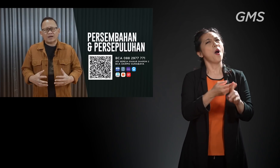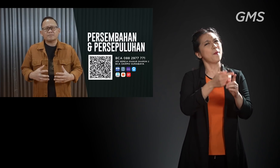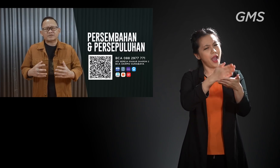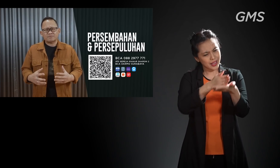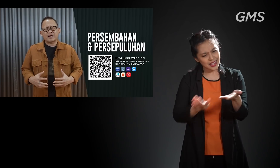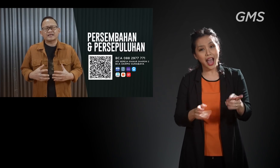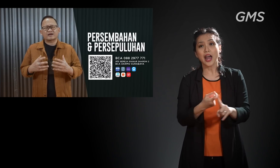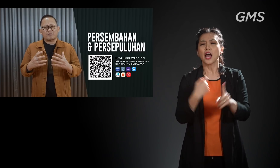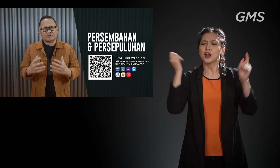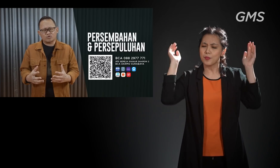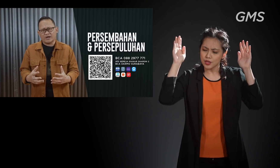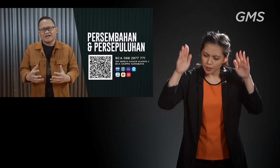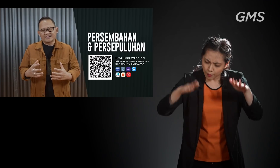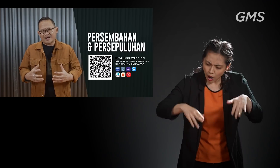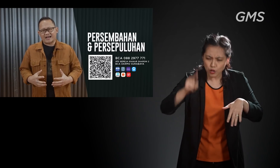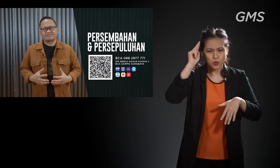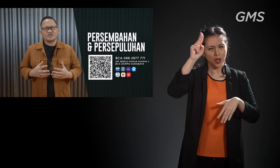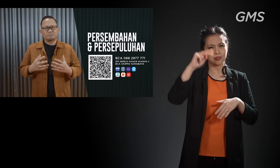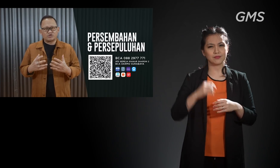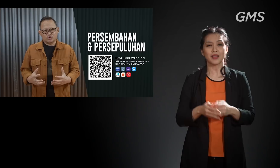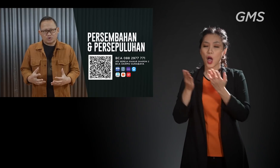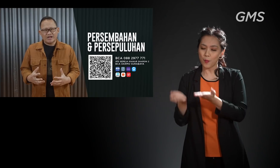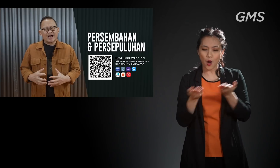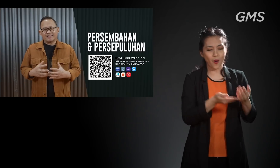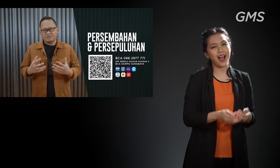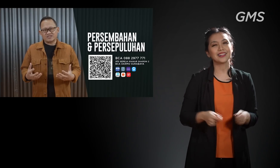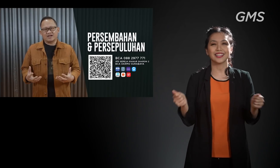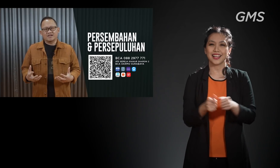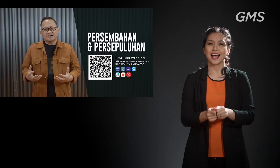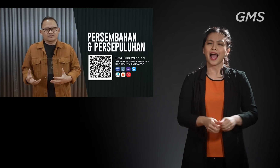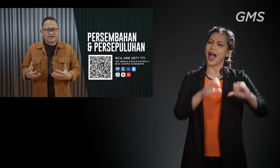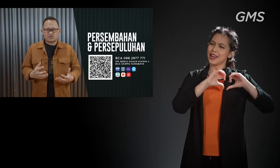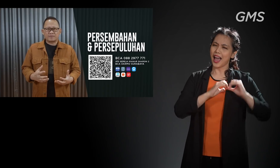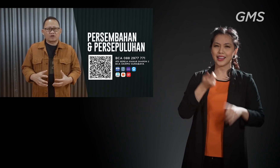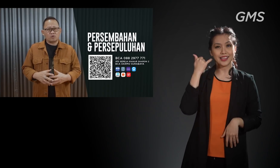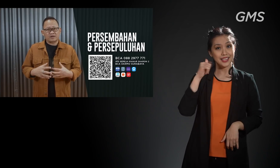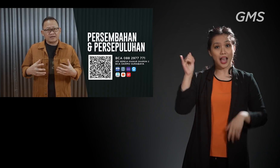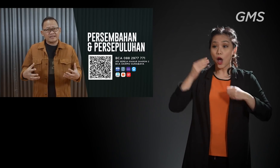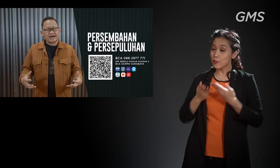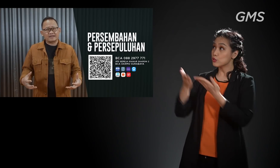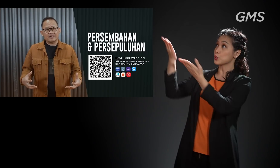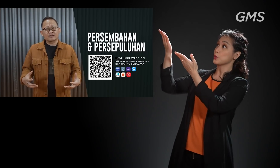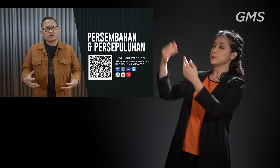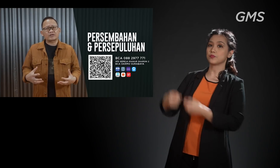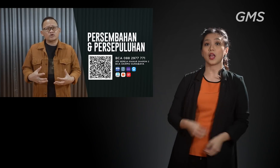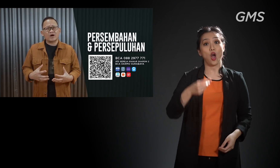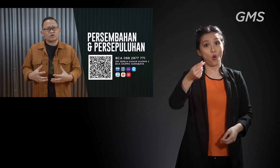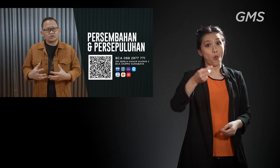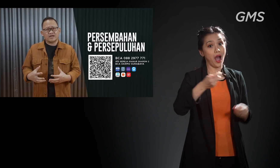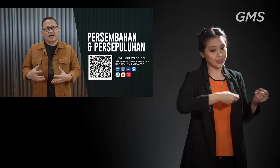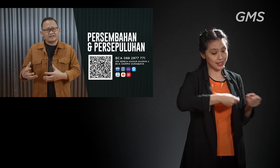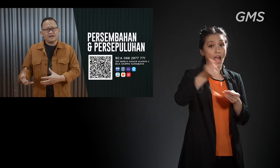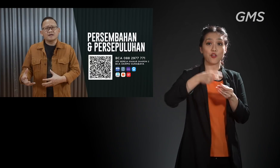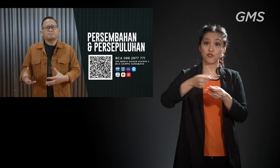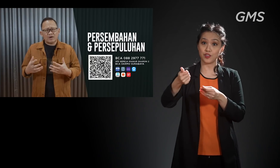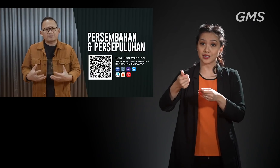itu bawalah persembahan kita kepada Tuhan dengan hati yang bersyukur. Anda bisa transfer oleh nomor rekening yang ada atau lewat QR